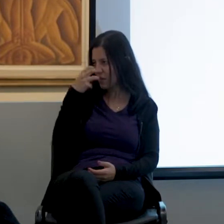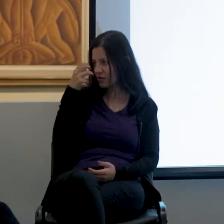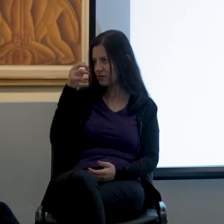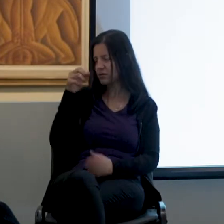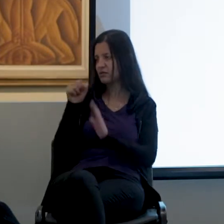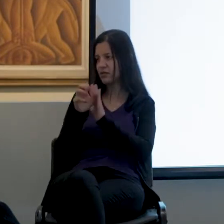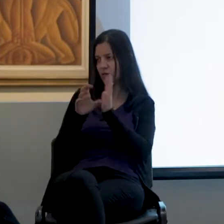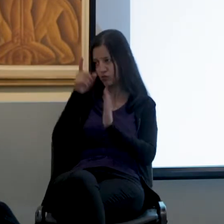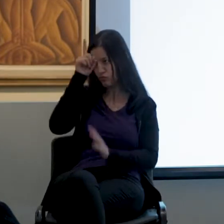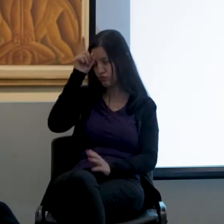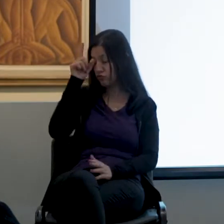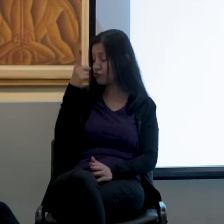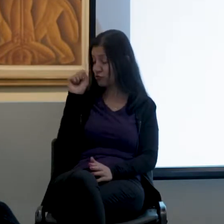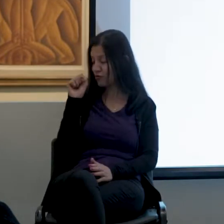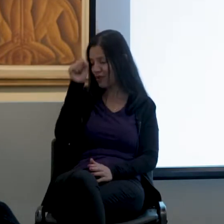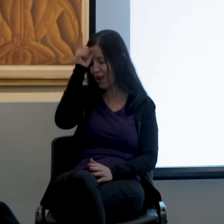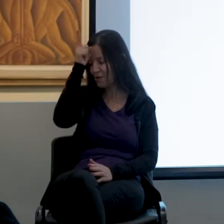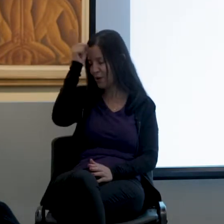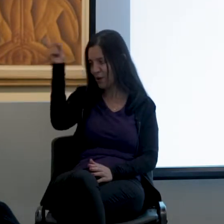isso.